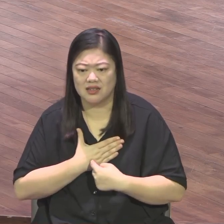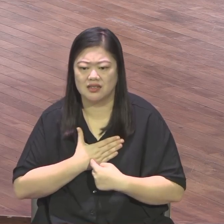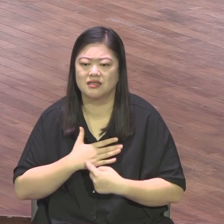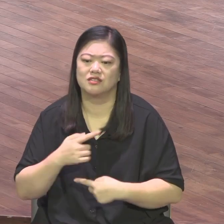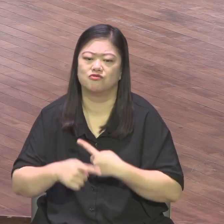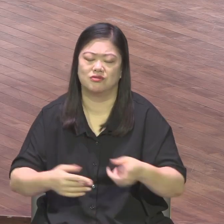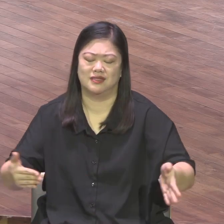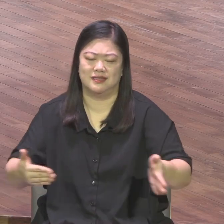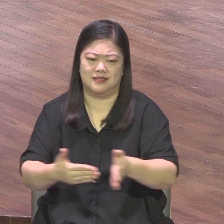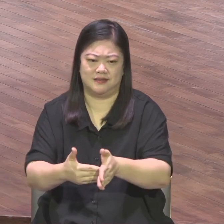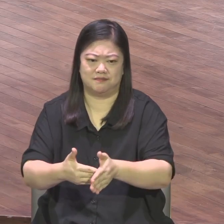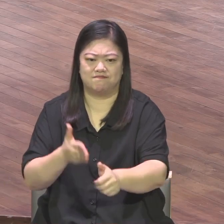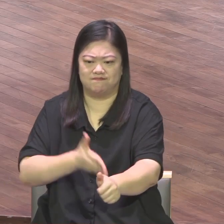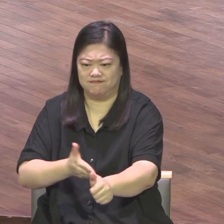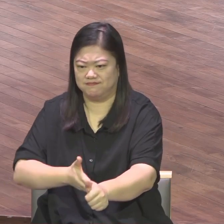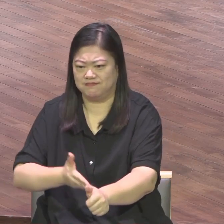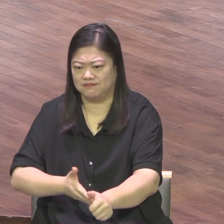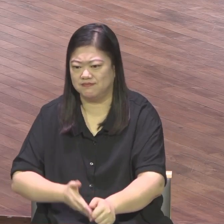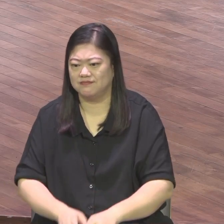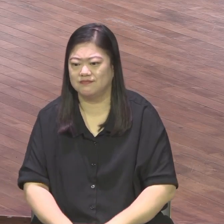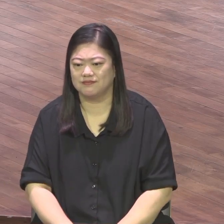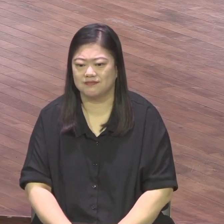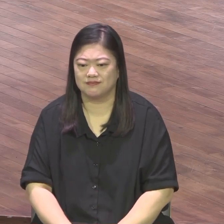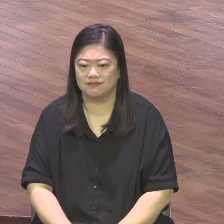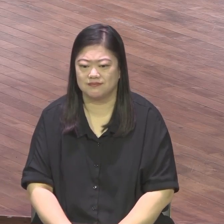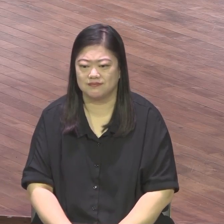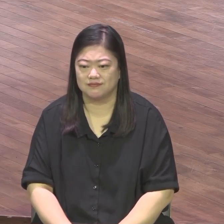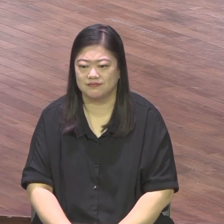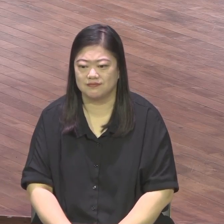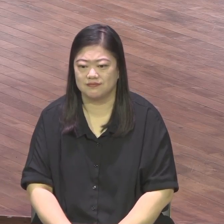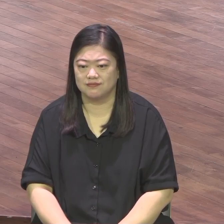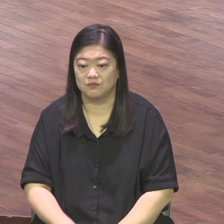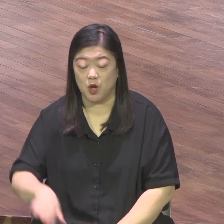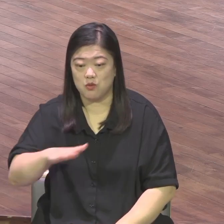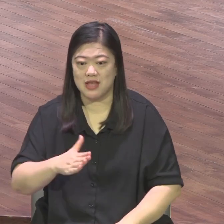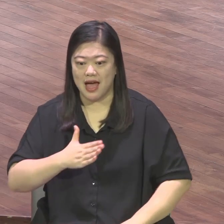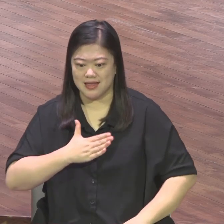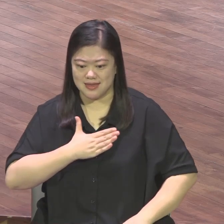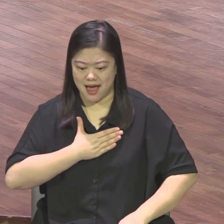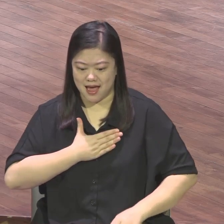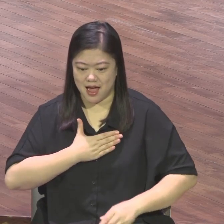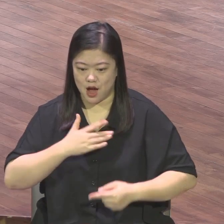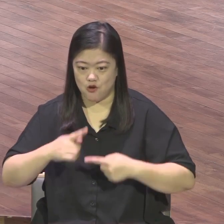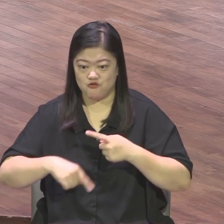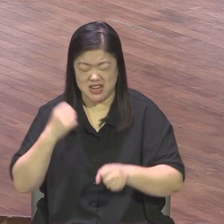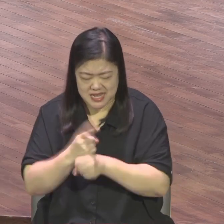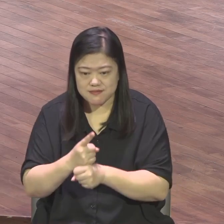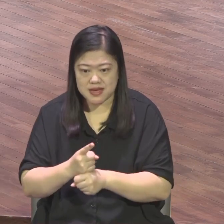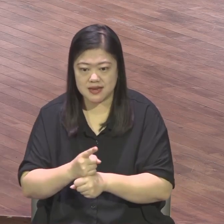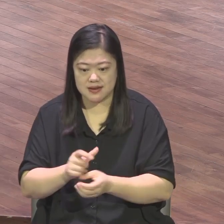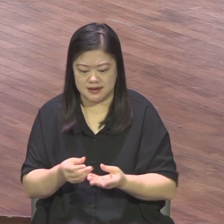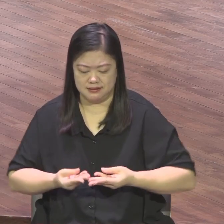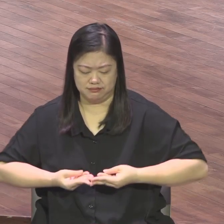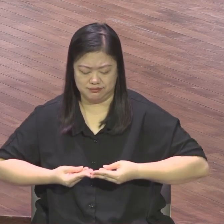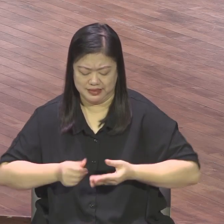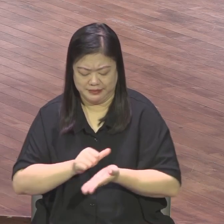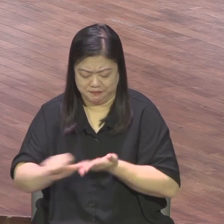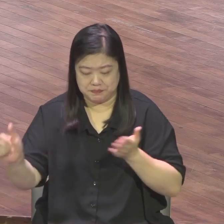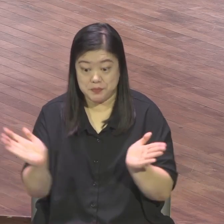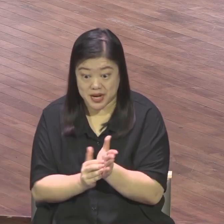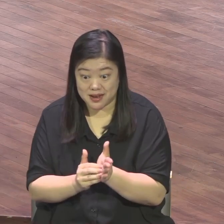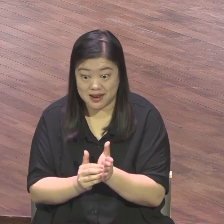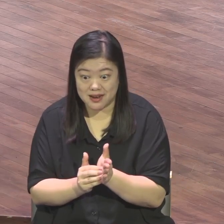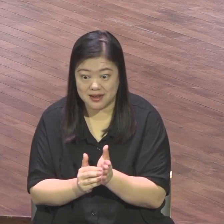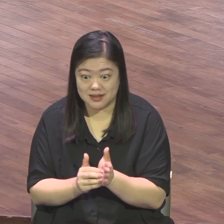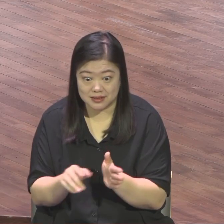얼마나 참 어리석은지 몰라요. 그런 사람 한 명도 없는 줄로 믿습니다. 구체적으로 언약 도전하세요. 영계 모든